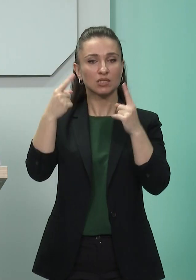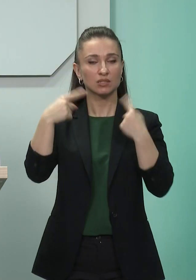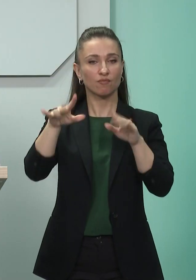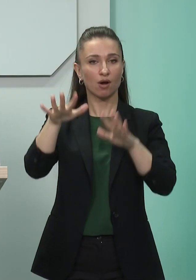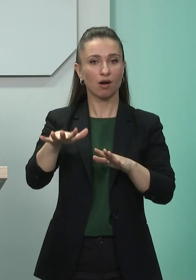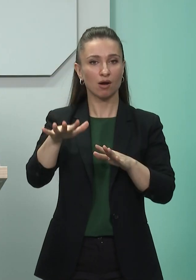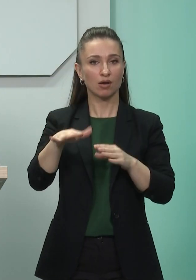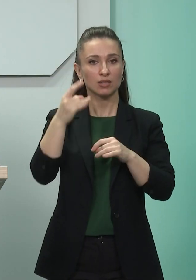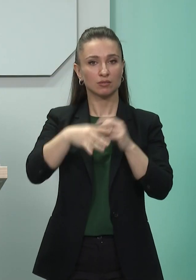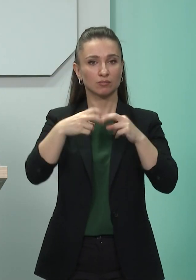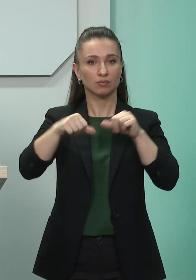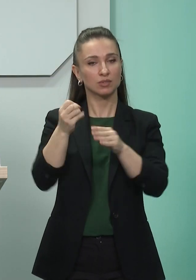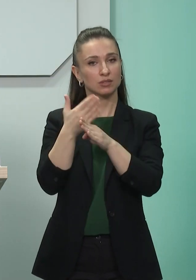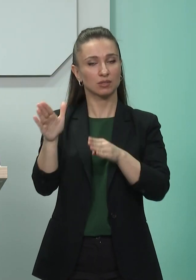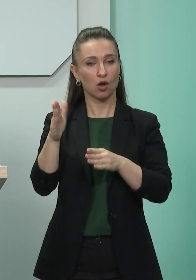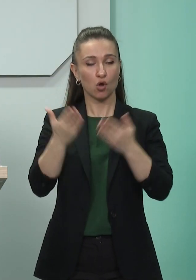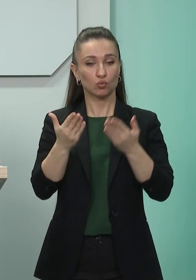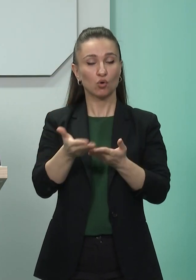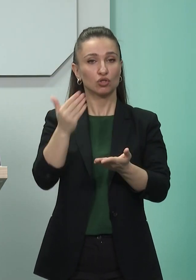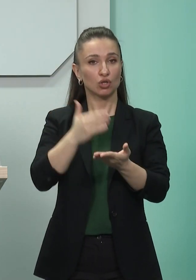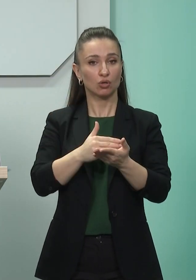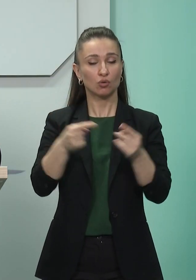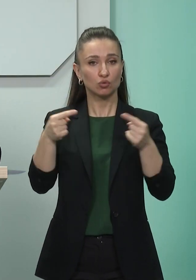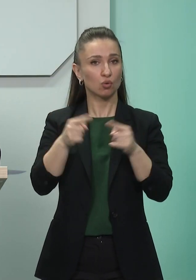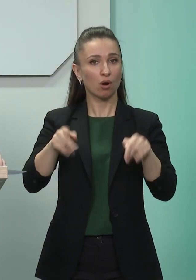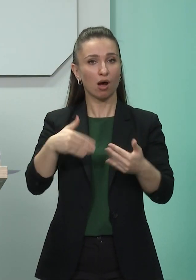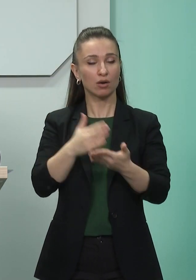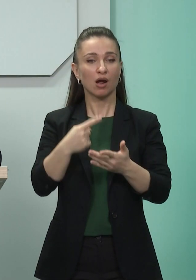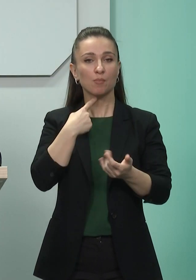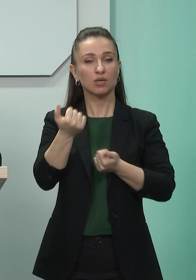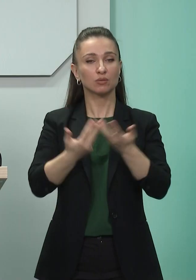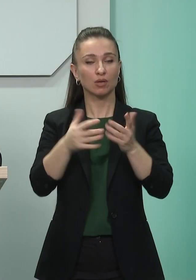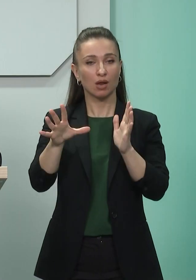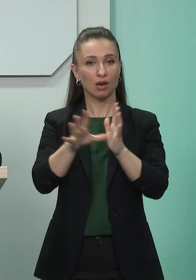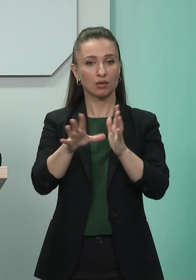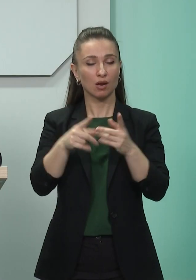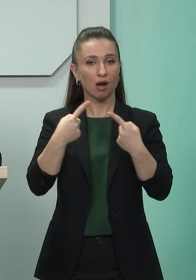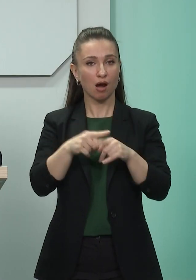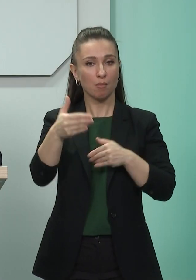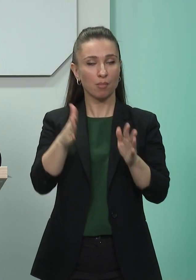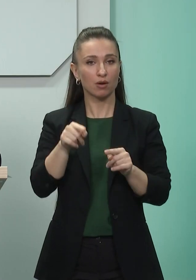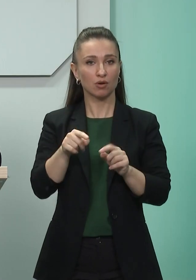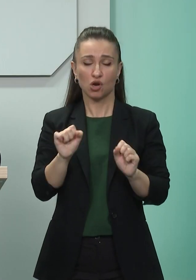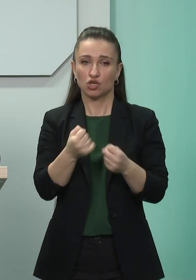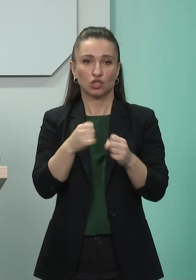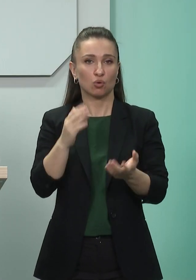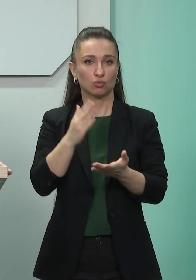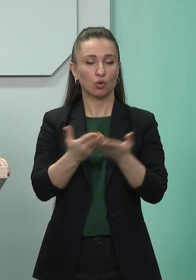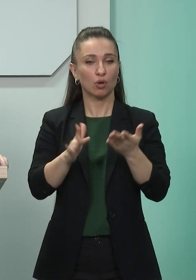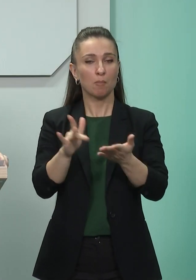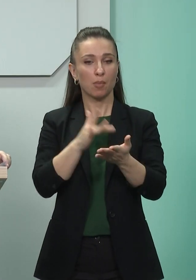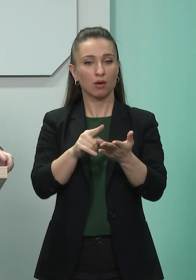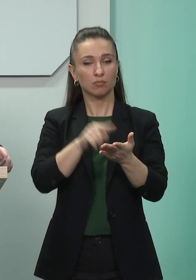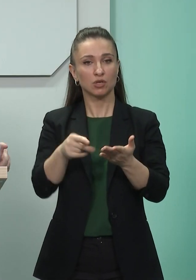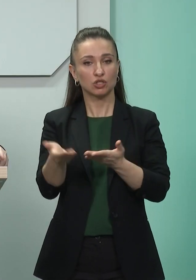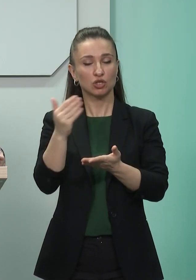სხვაგან გარდა ცესკოს სერვერებისა. თუ შედეგები არ არის გენერირებული ხმის მთელი ელექტრონული აპარატიდან, შეუძლებელია თუ არა